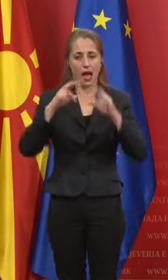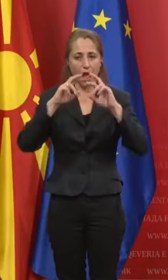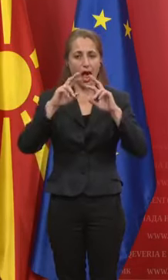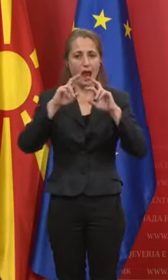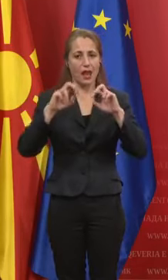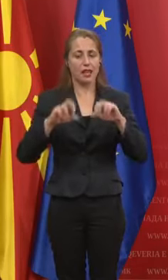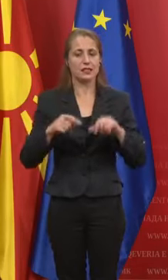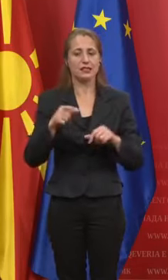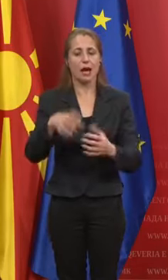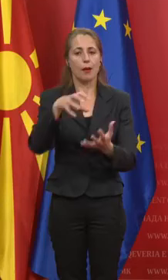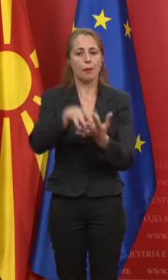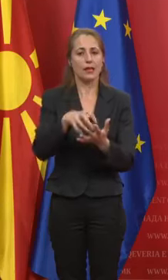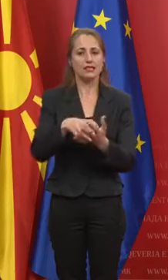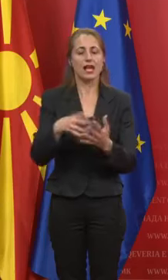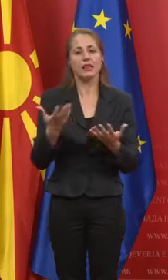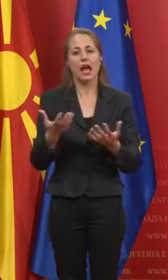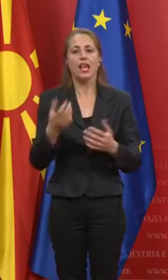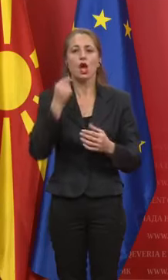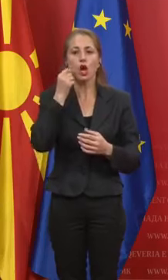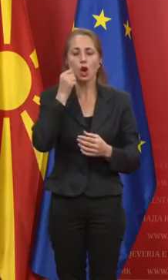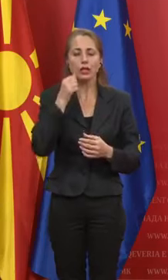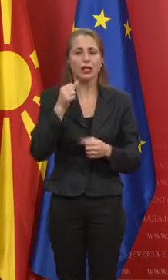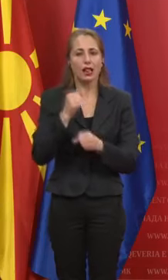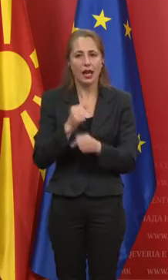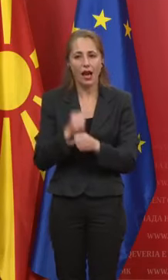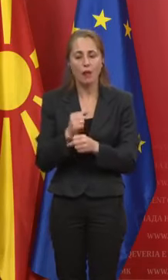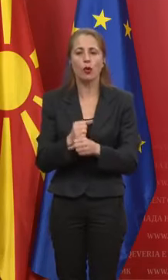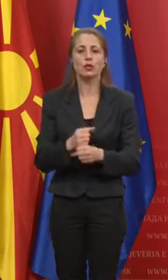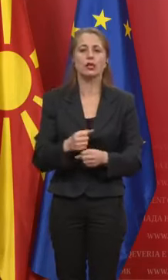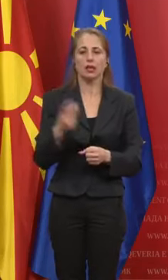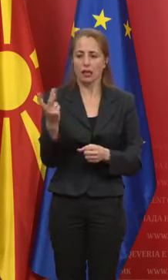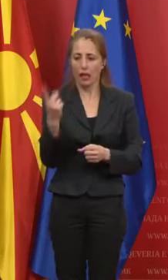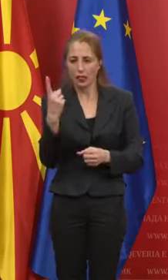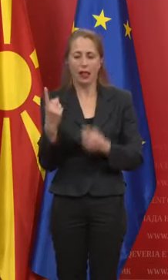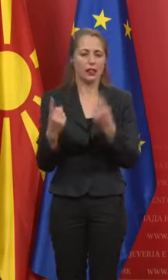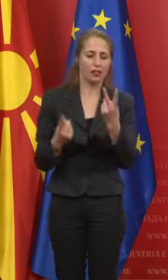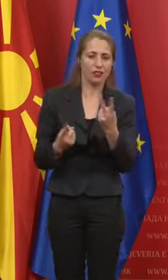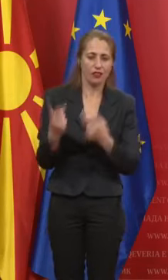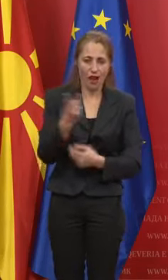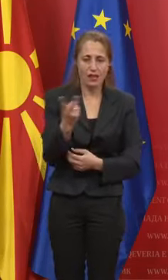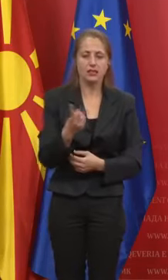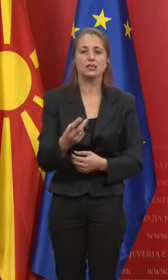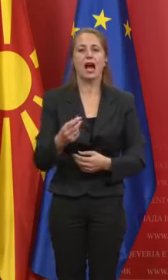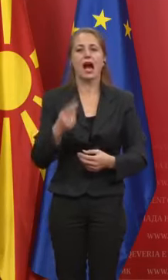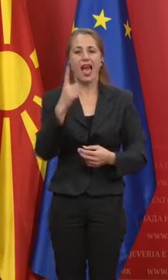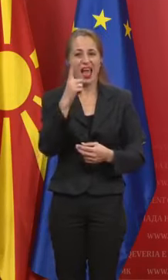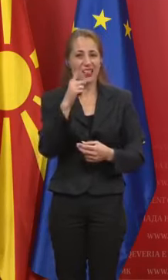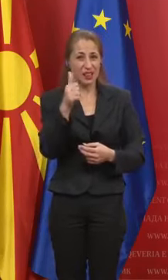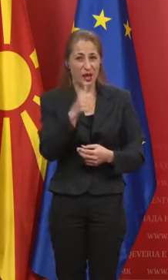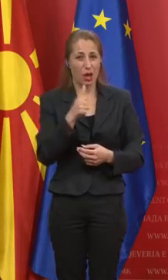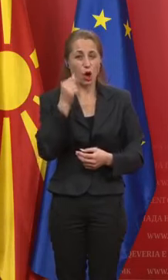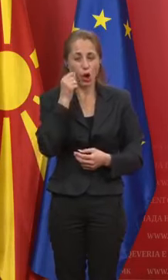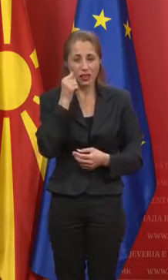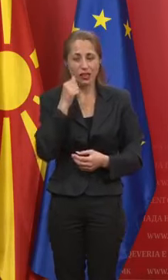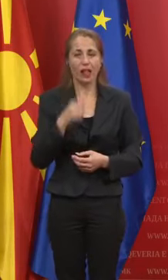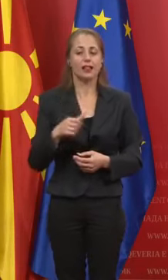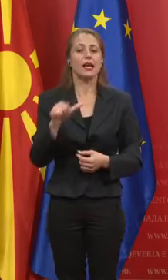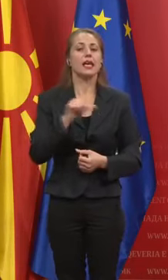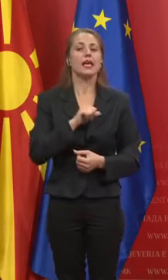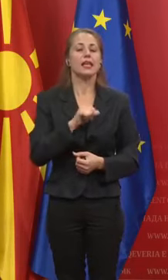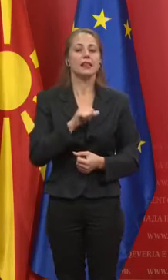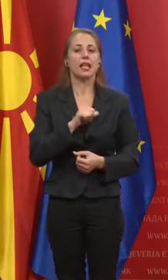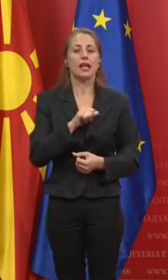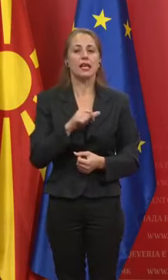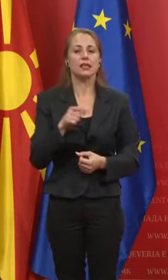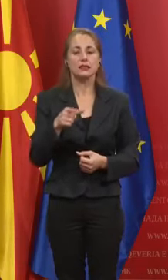анализа на местата, дали родителите работат еден, двајца или се самохрани родители интересот кој што беше на